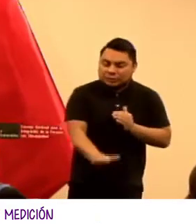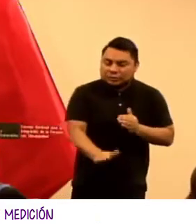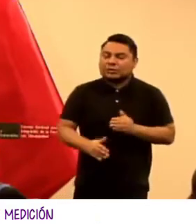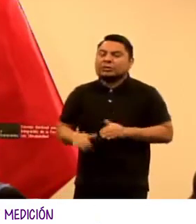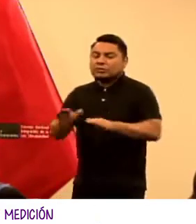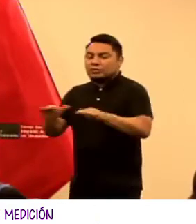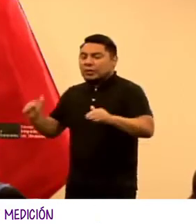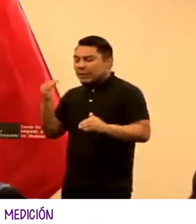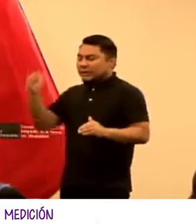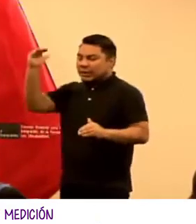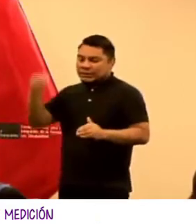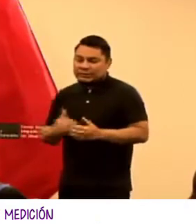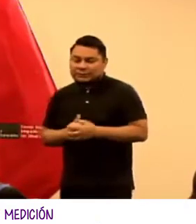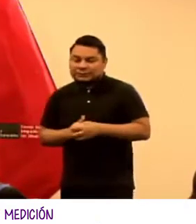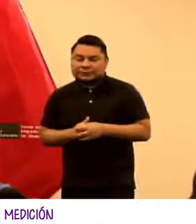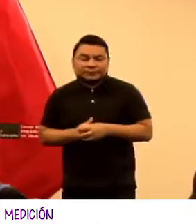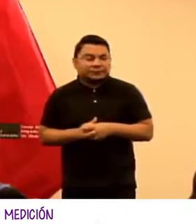las niñas más grandes.